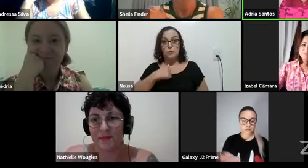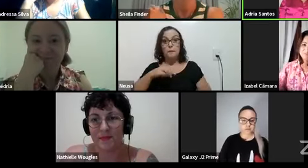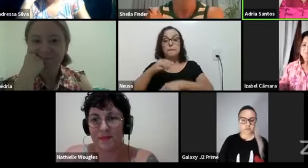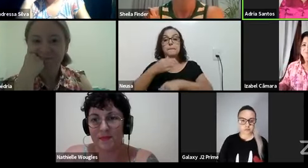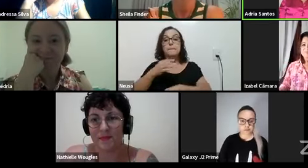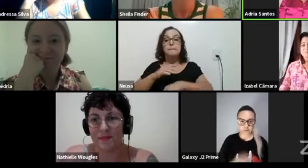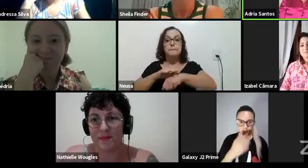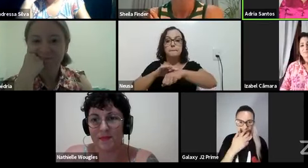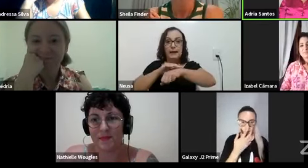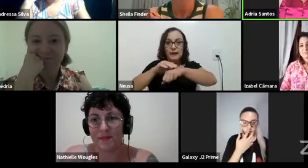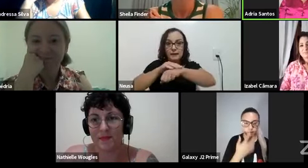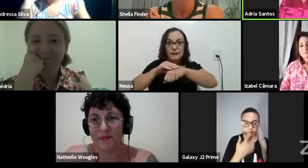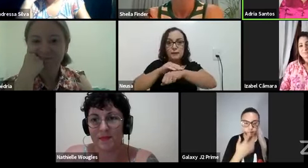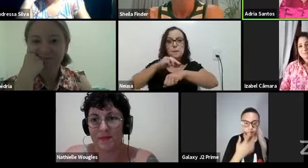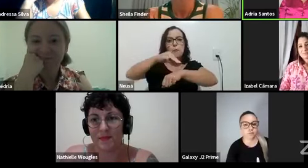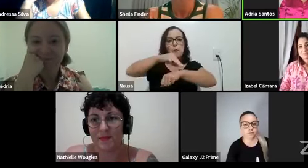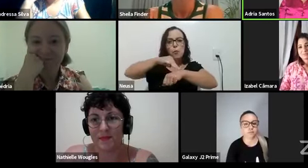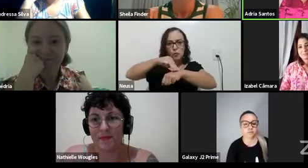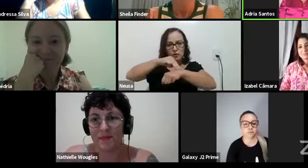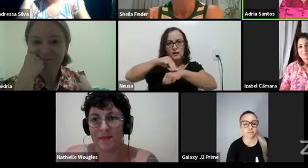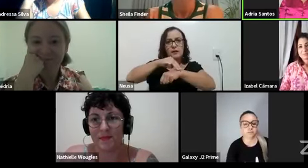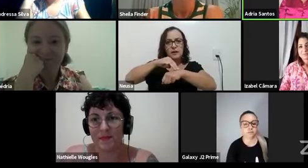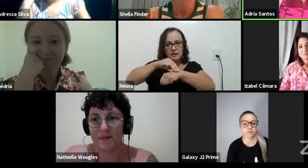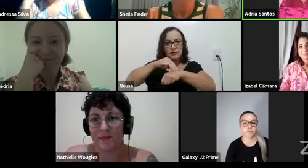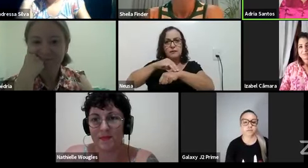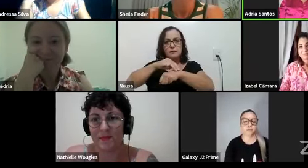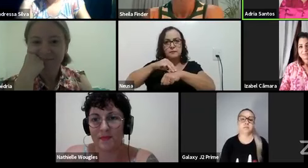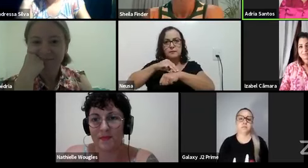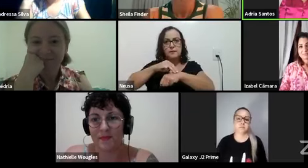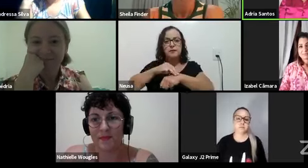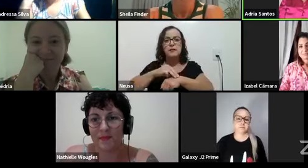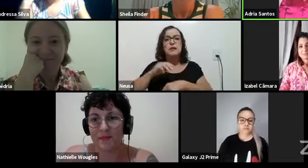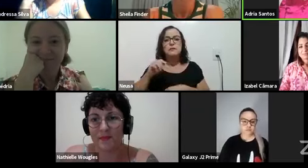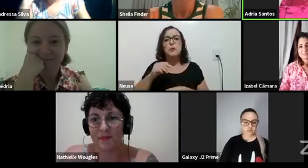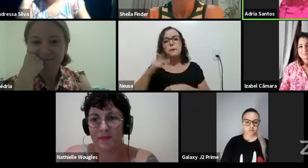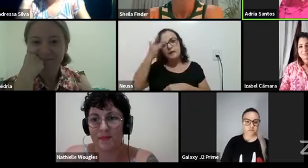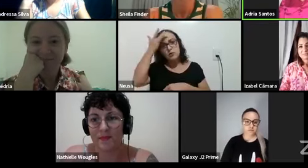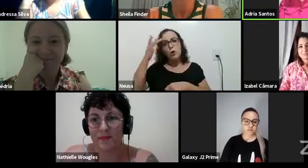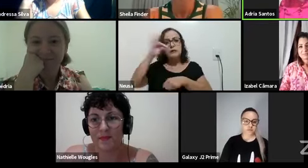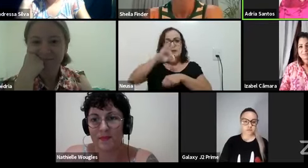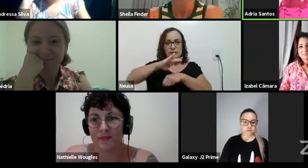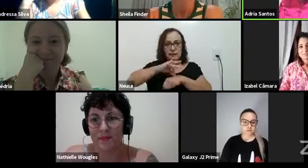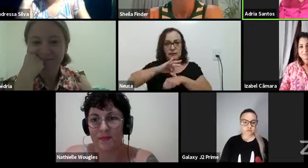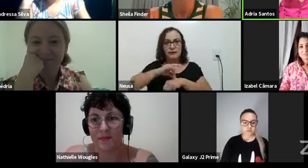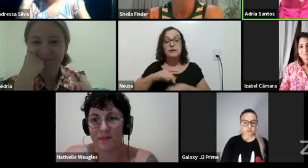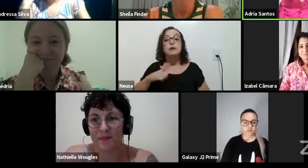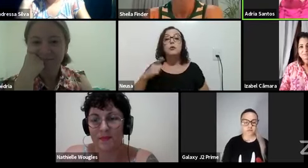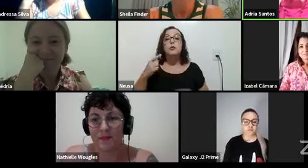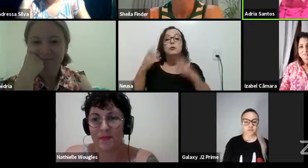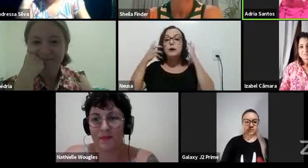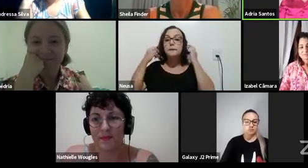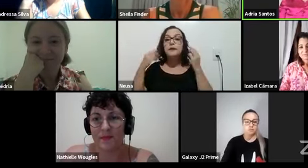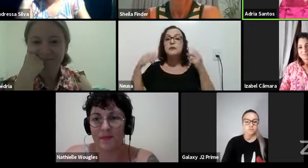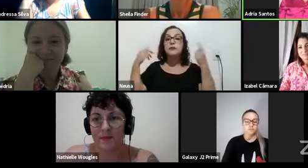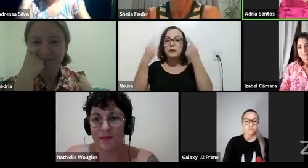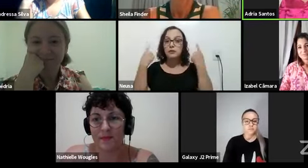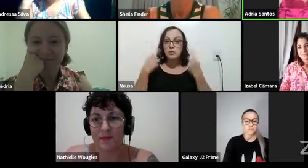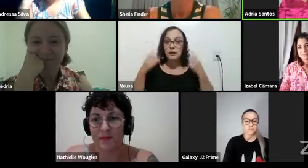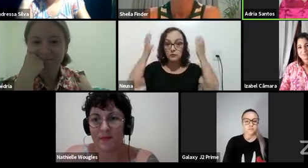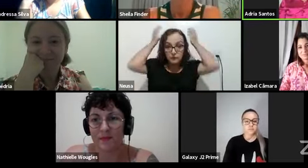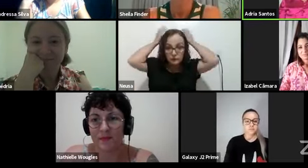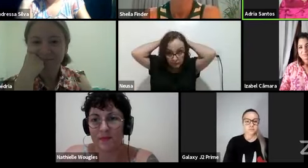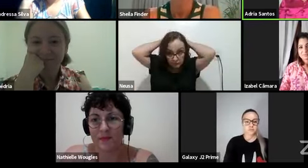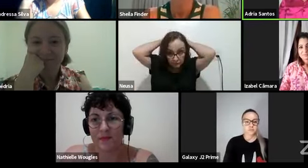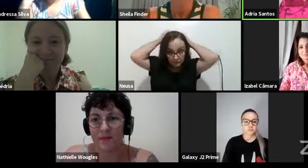morena, bem morena, quase, né, negra, tenho o cabelo cacheado, está preso,